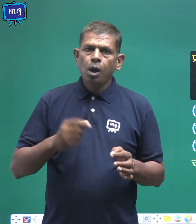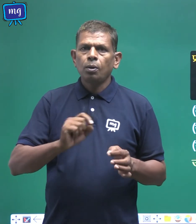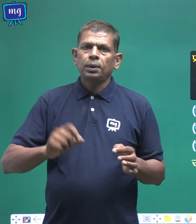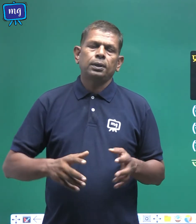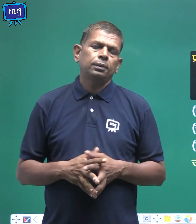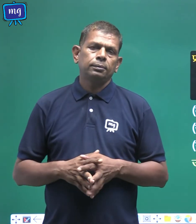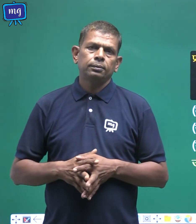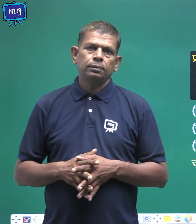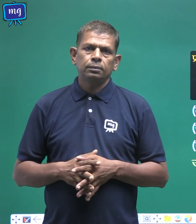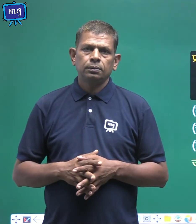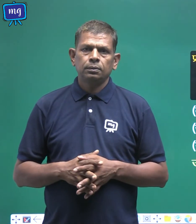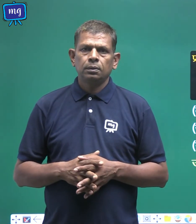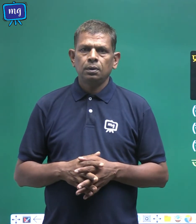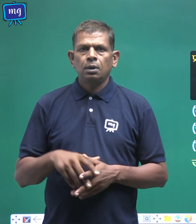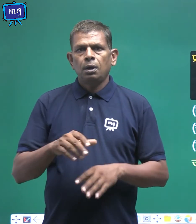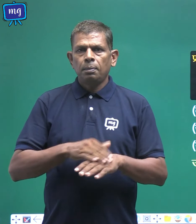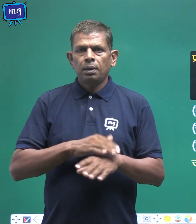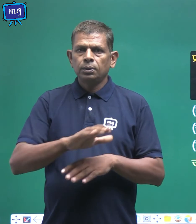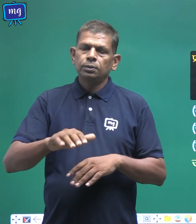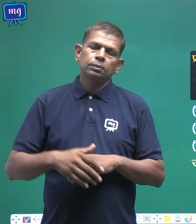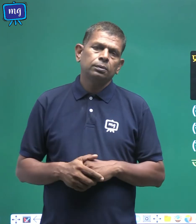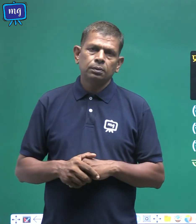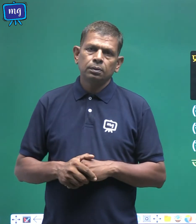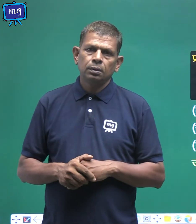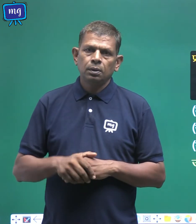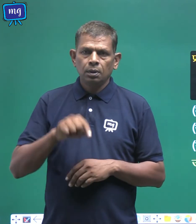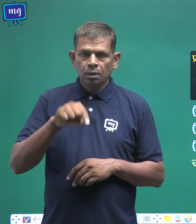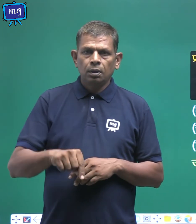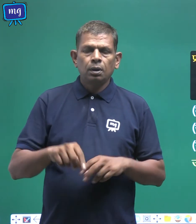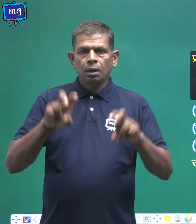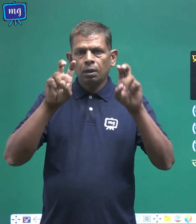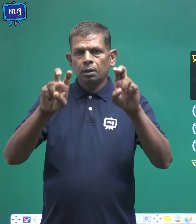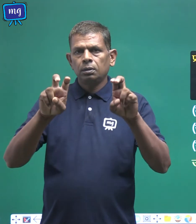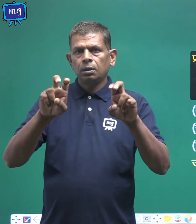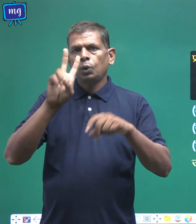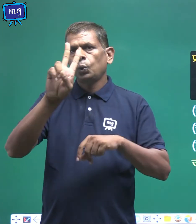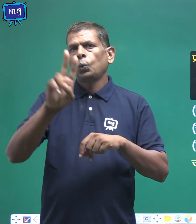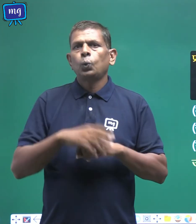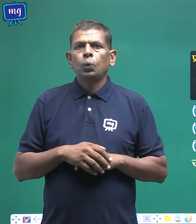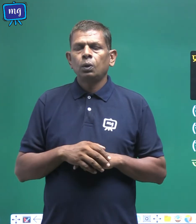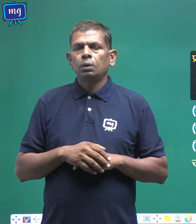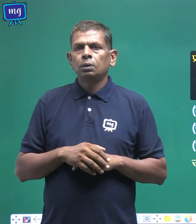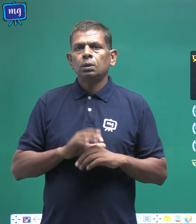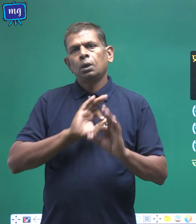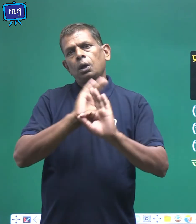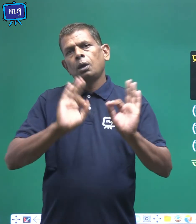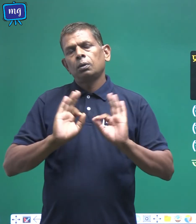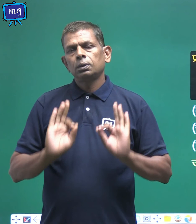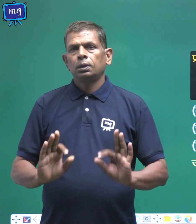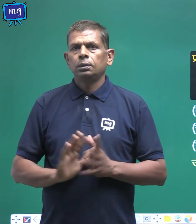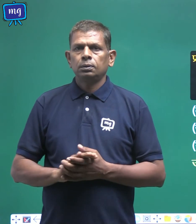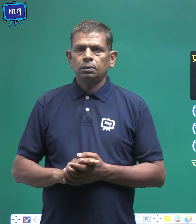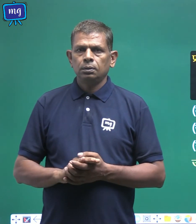लिखना। तो प्यारे बच्चों, अब अपना ये अध्याय 2 यहाँ पूरा होता